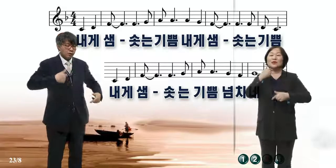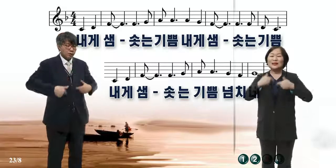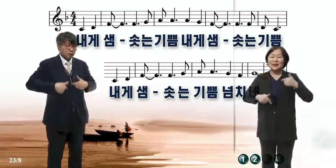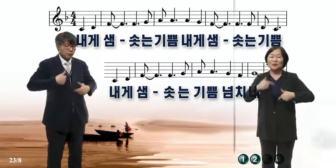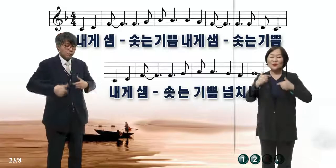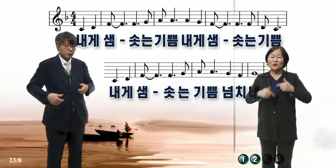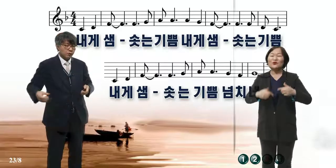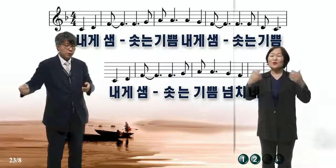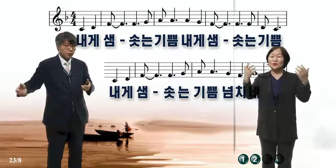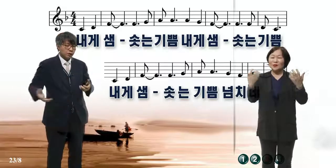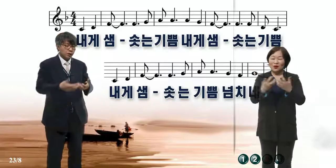샘솟는 기쁨이